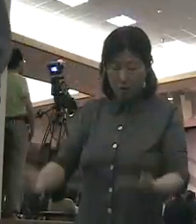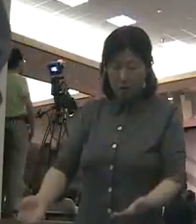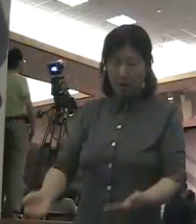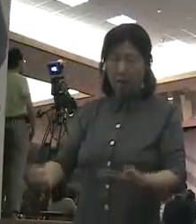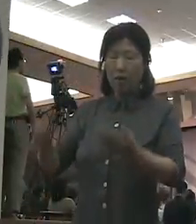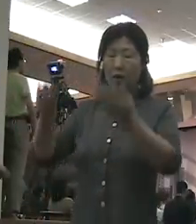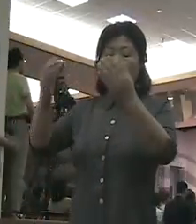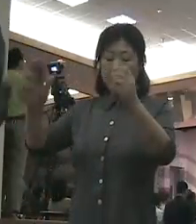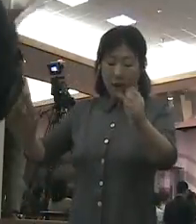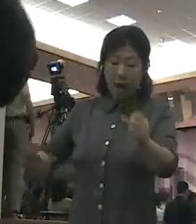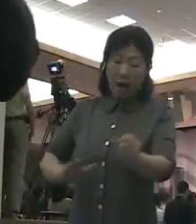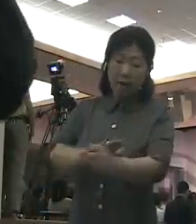다해